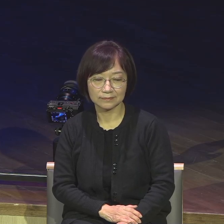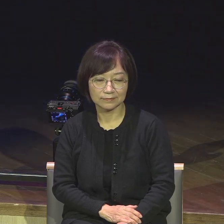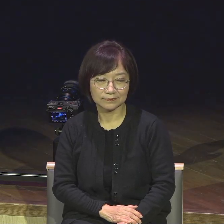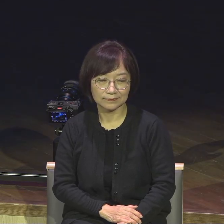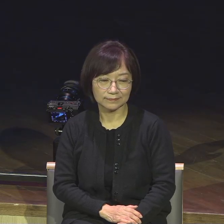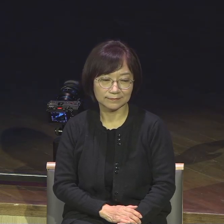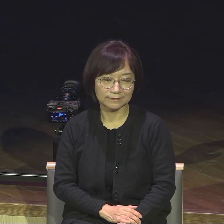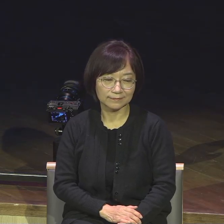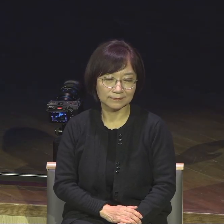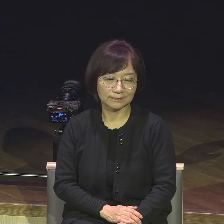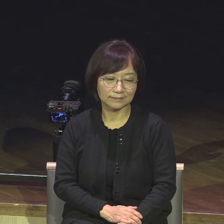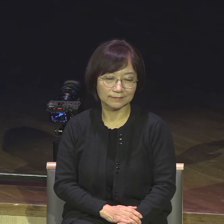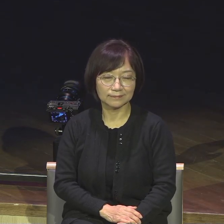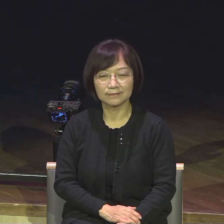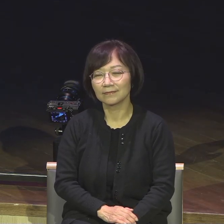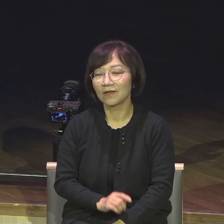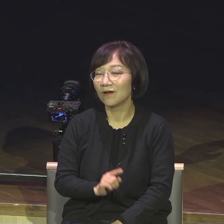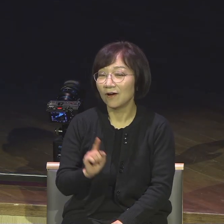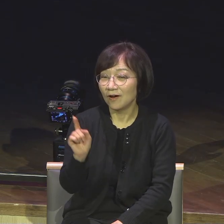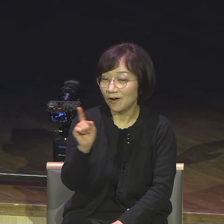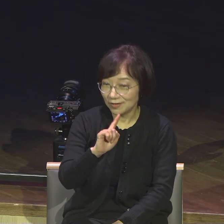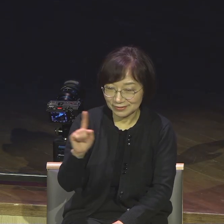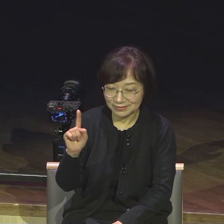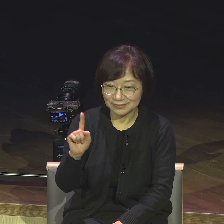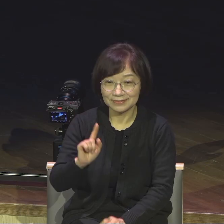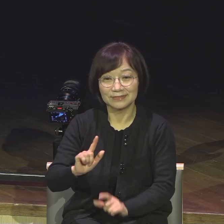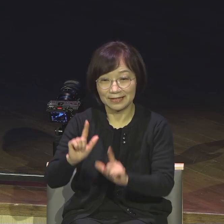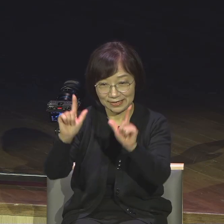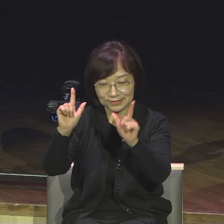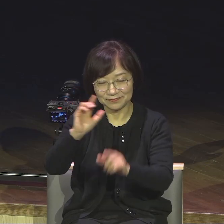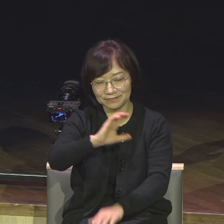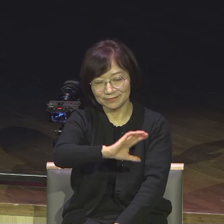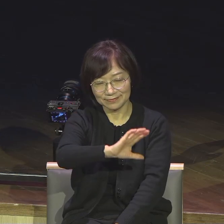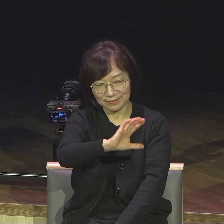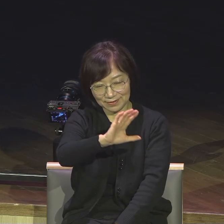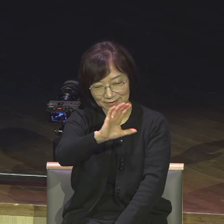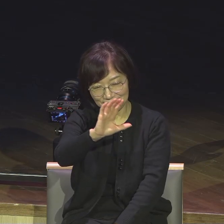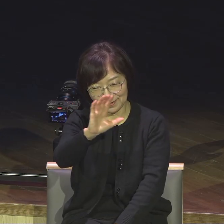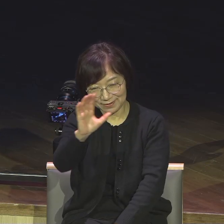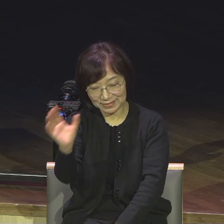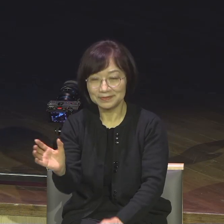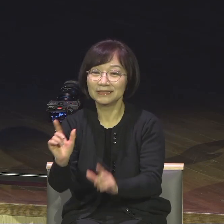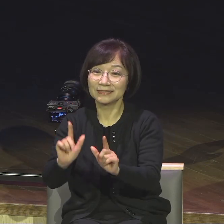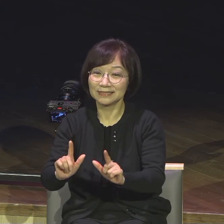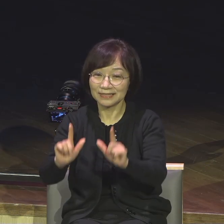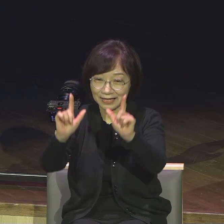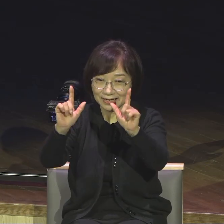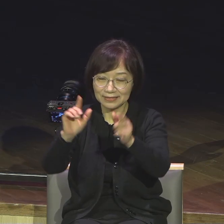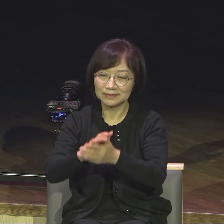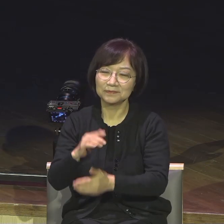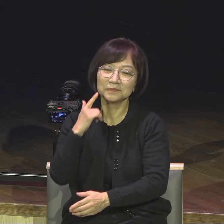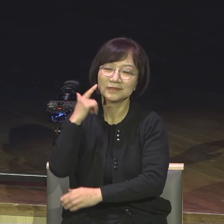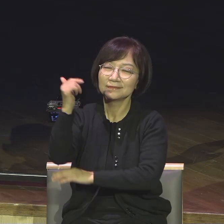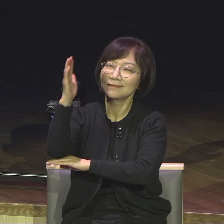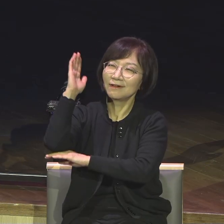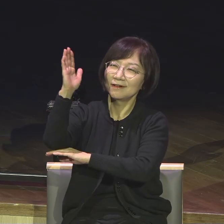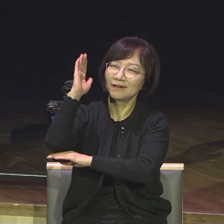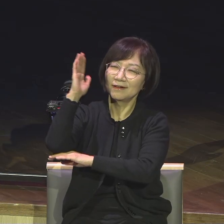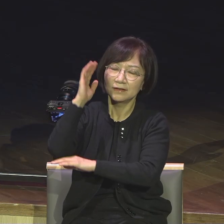어느 크리스마스 날이었지. 그날은 목사님 말씀이 하나님 말씀으로 내게